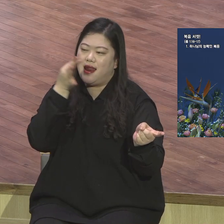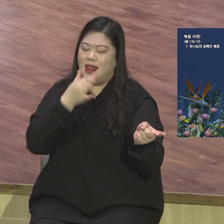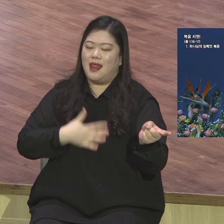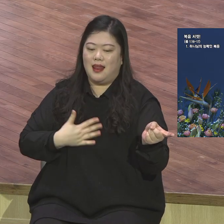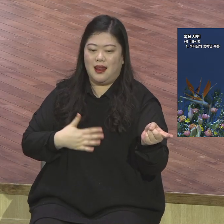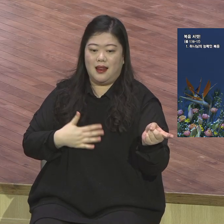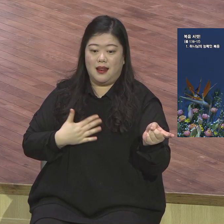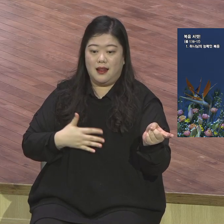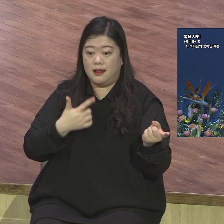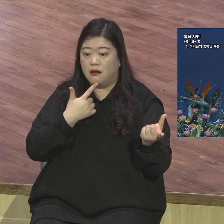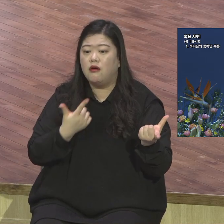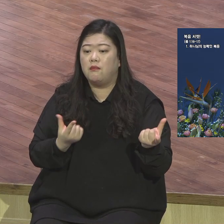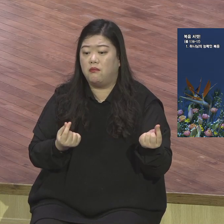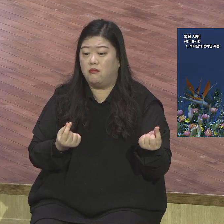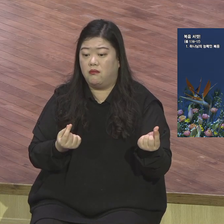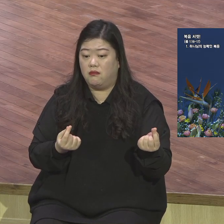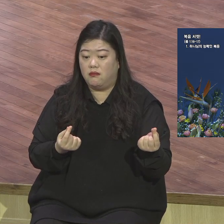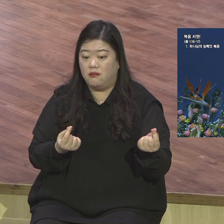우리에게